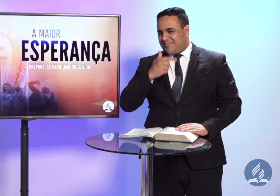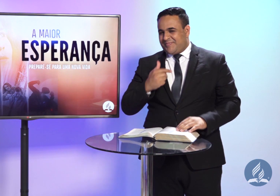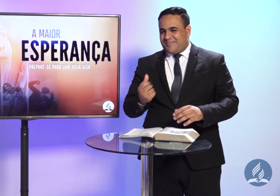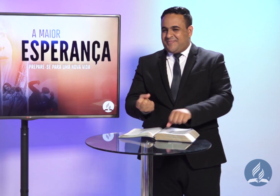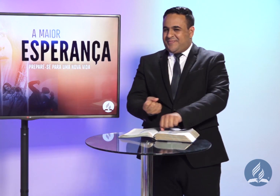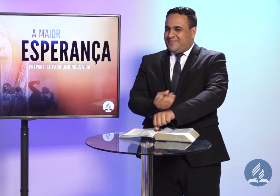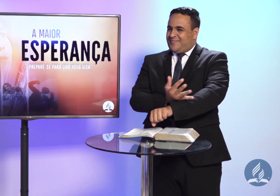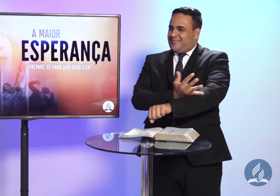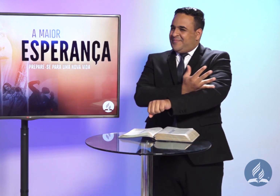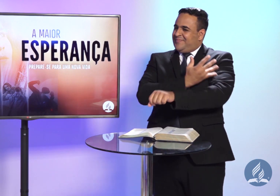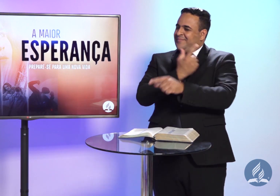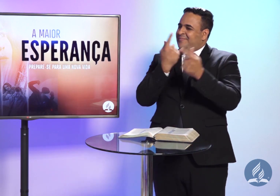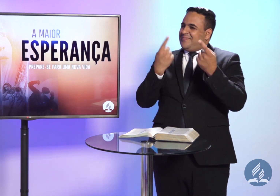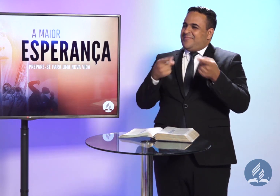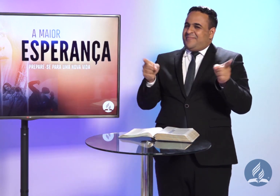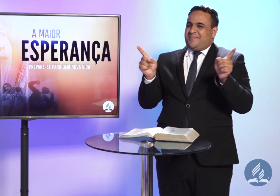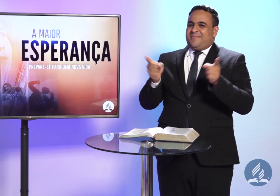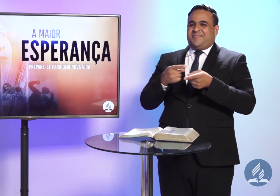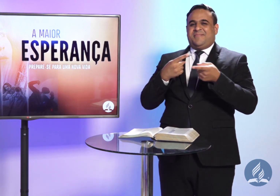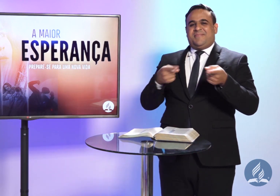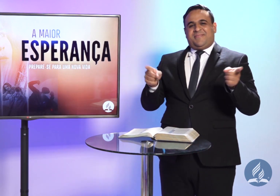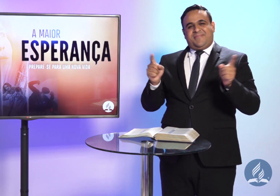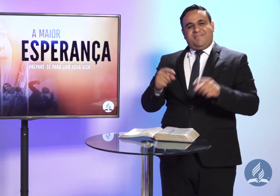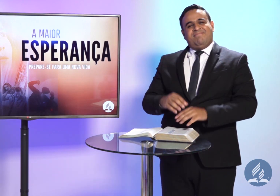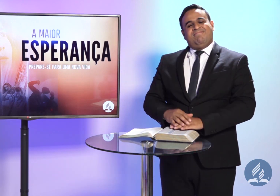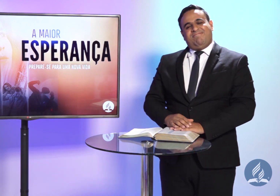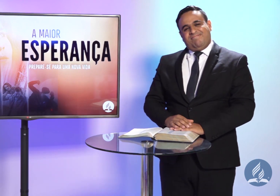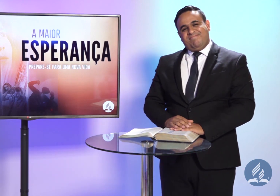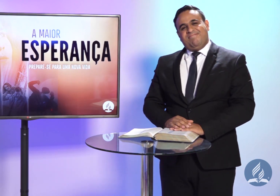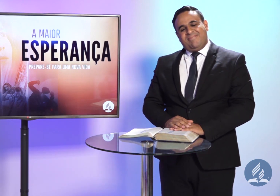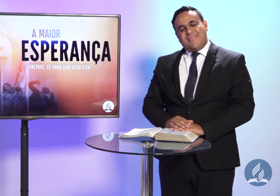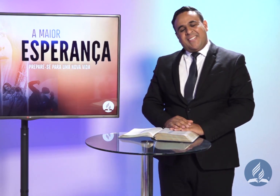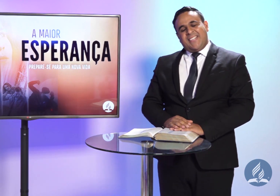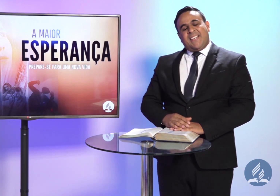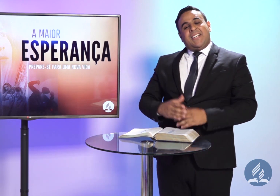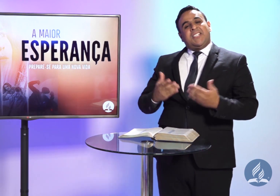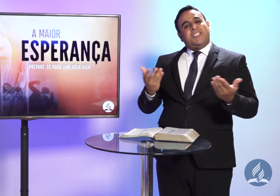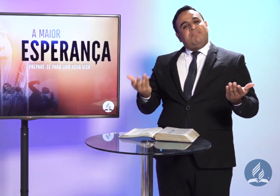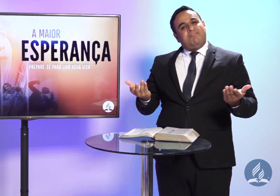Nossa, que mensagem emocionante, que música bonita, não é mesmo?